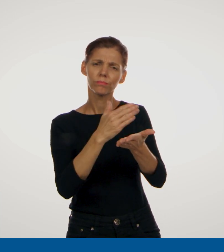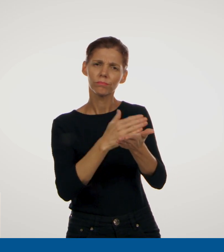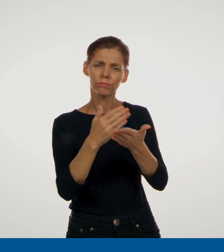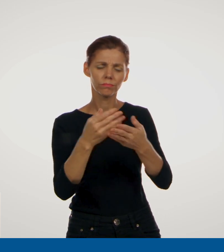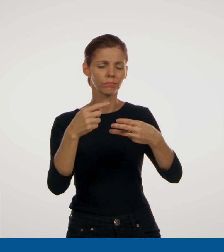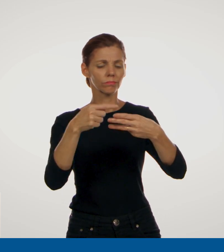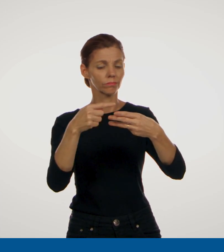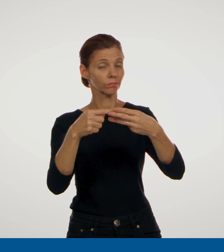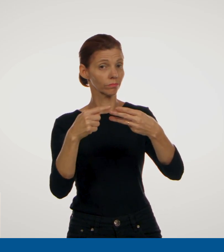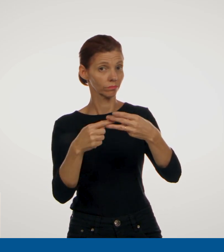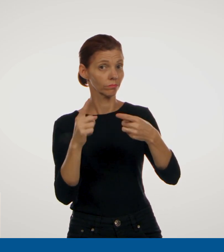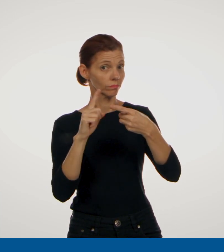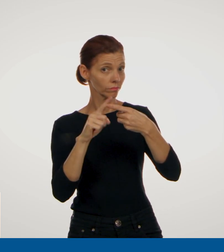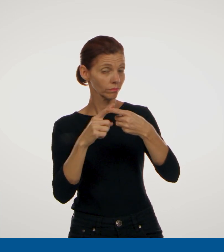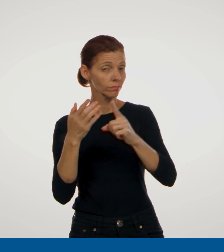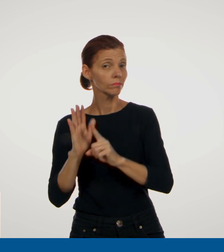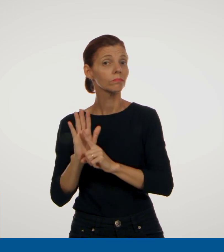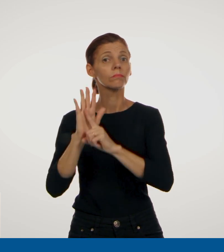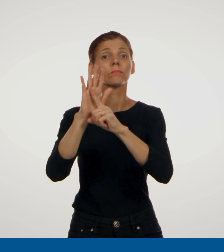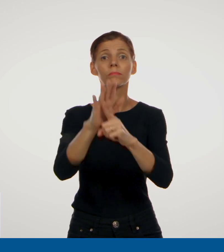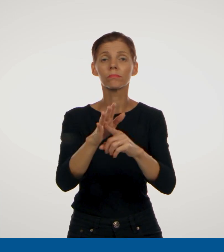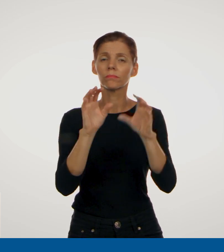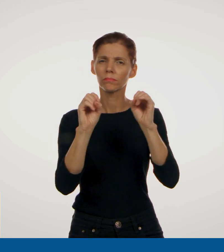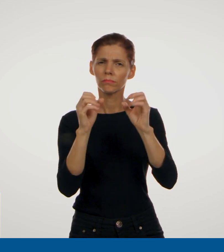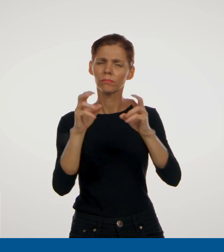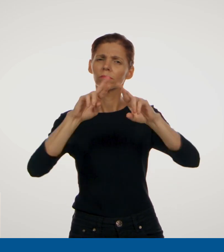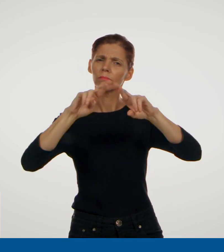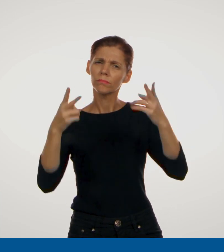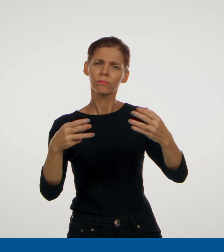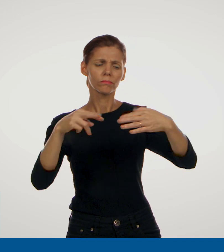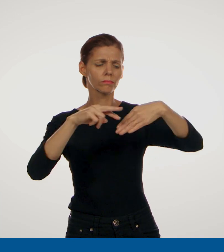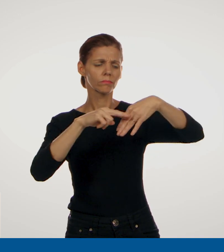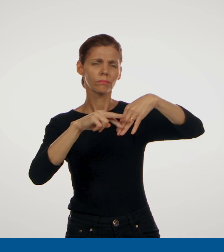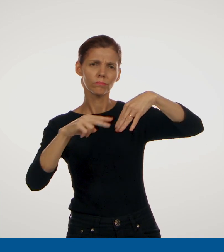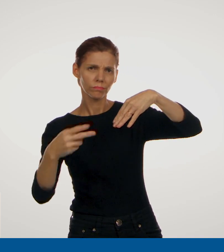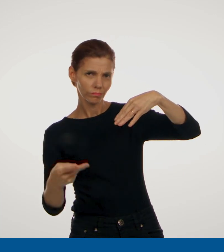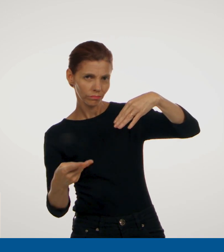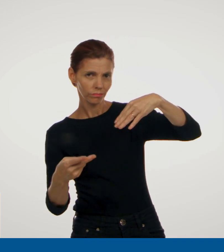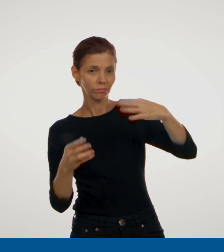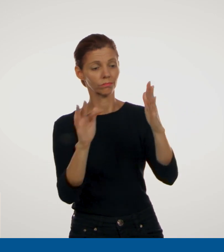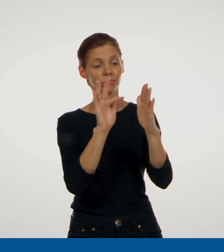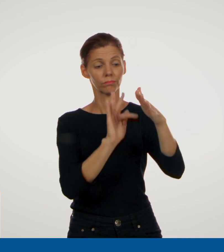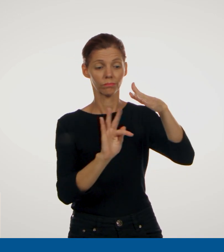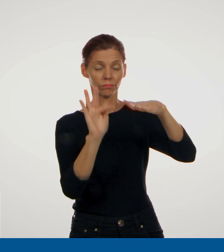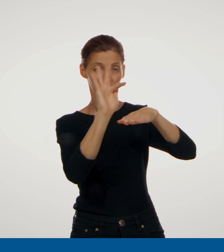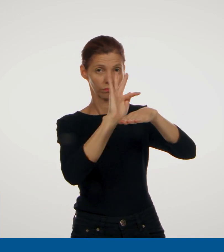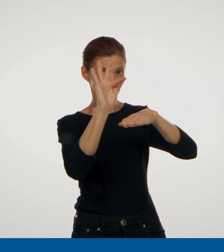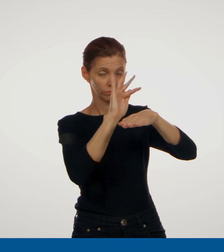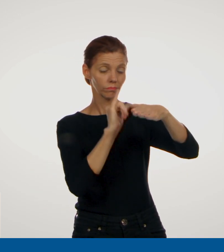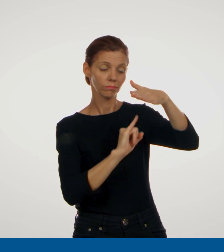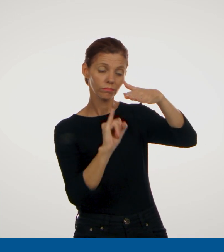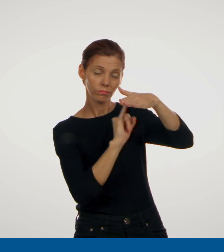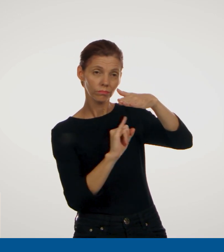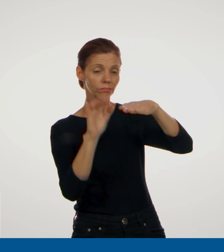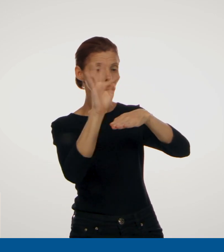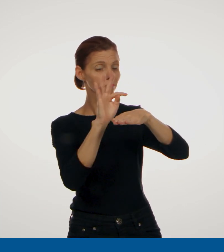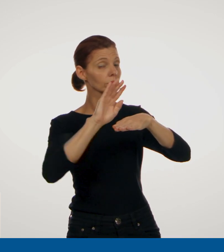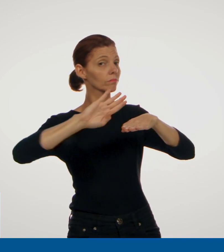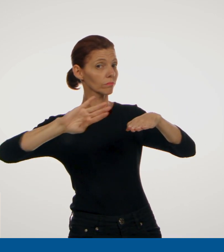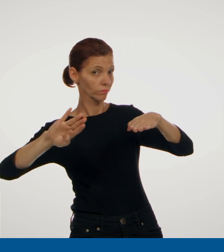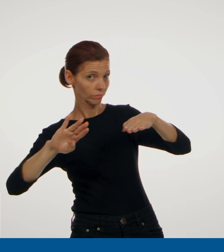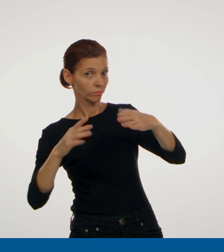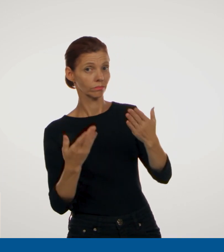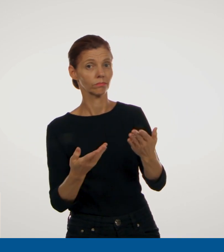em 3 itens. No primeiro, vamos abordar a educação e as diferentes modalidades: educação formal, informal e não